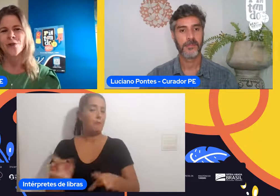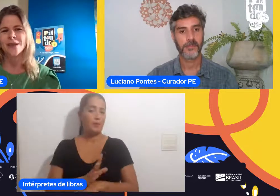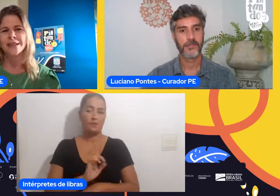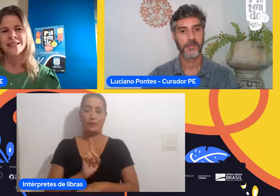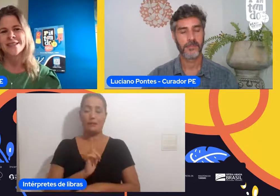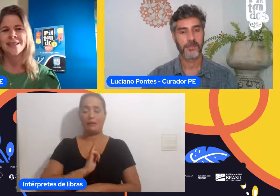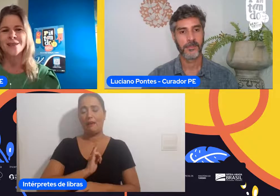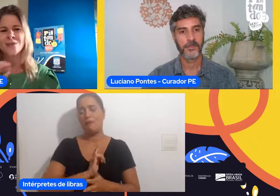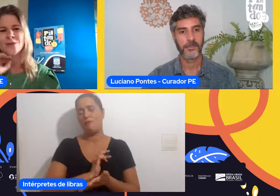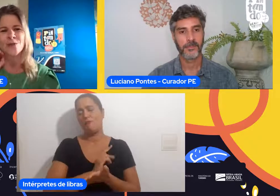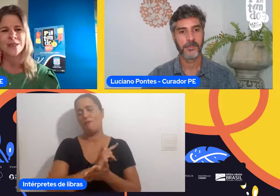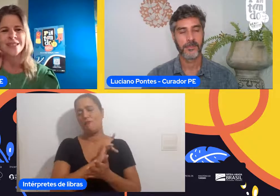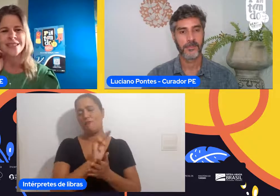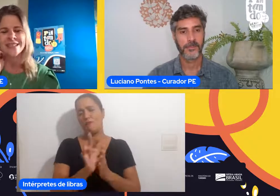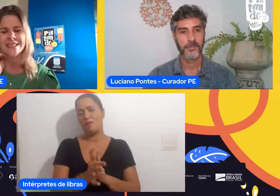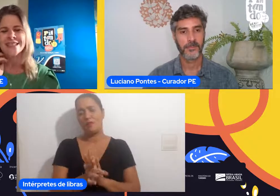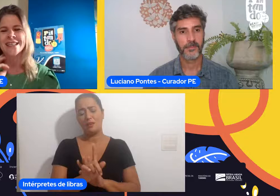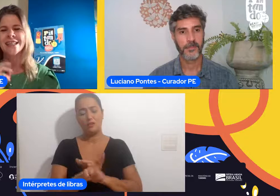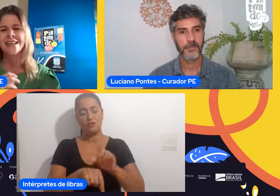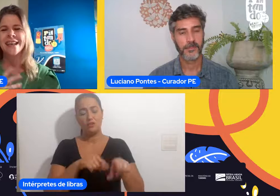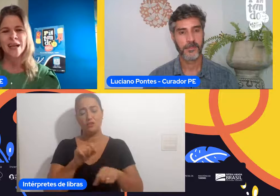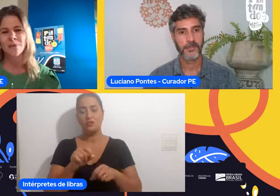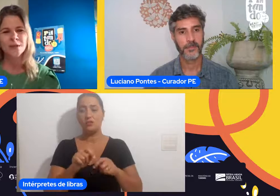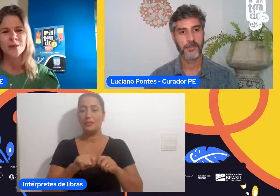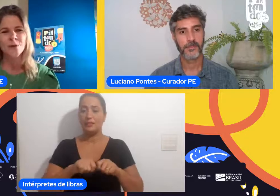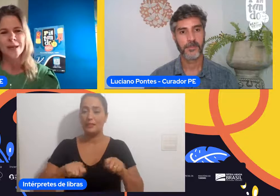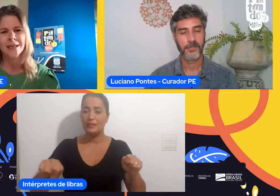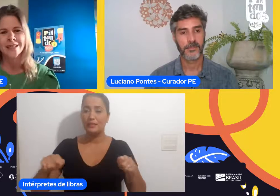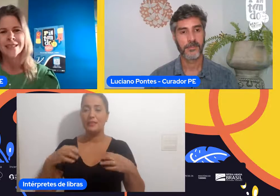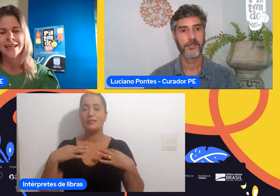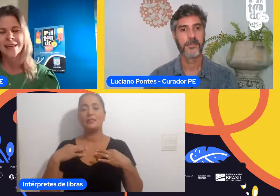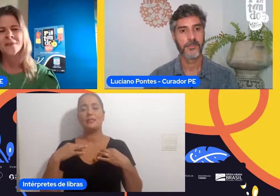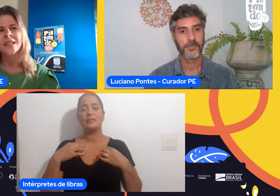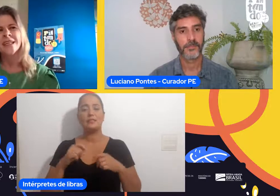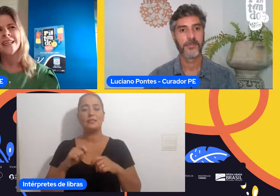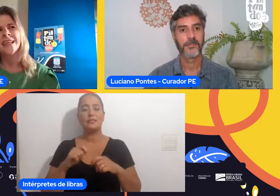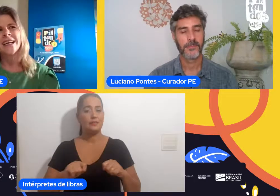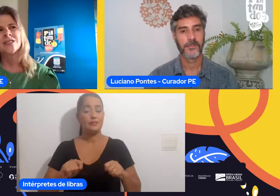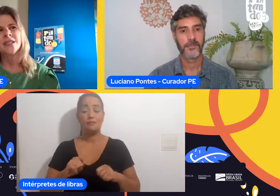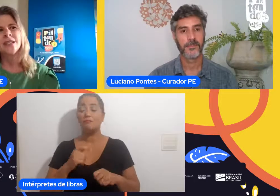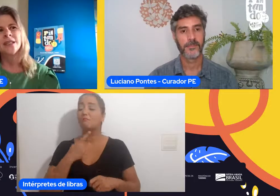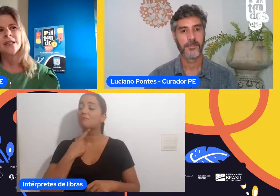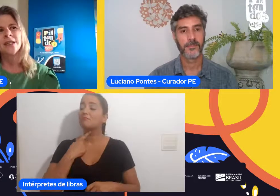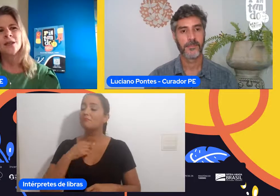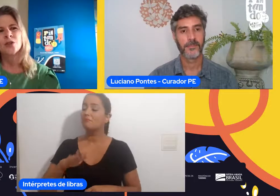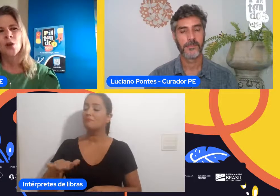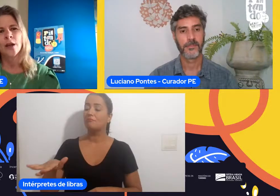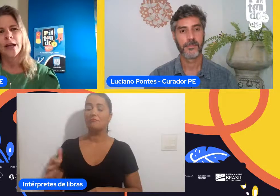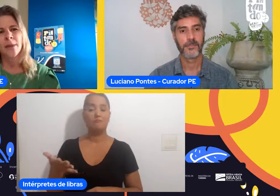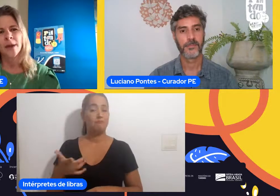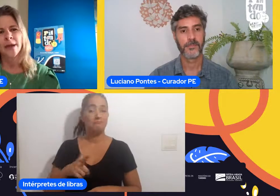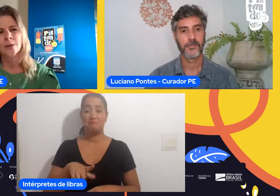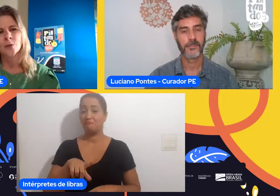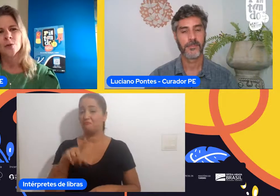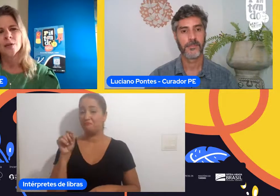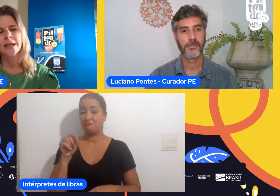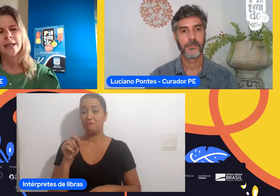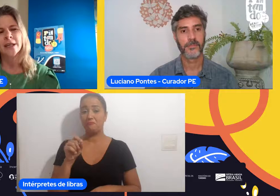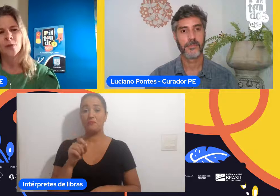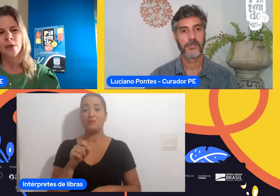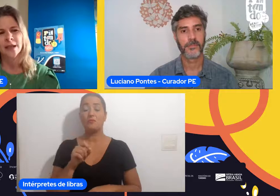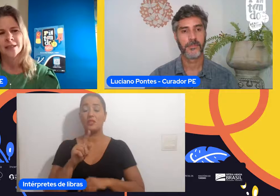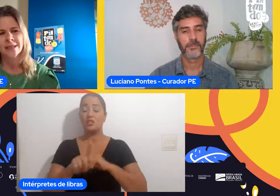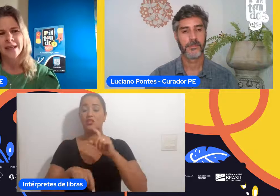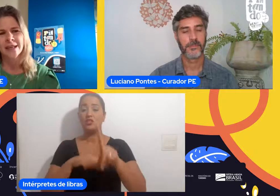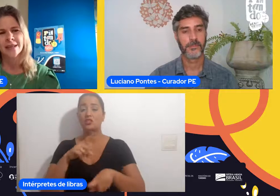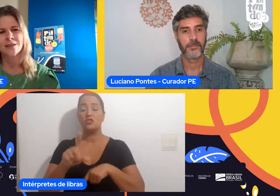gente escolhe tecidos onde a criança ela pode ser o que ela quiser. A gente escolhe elementos, né,